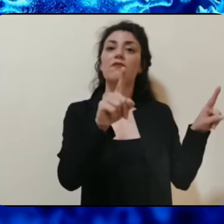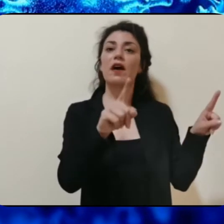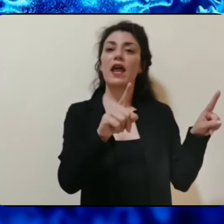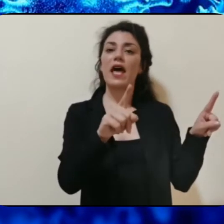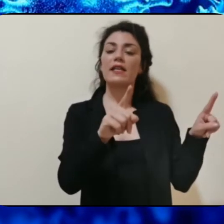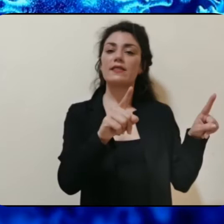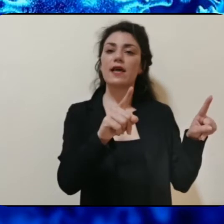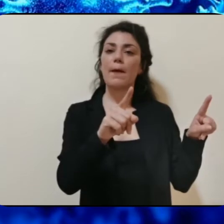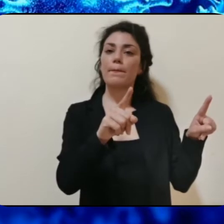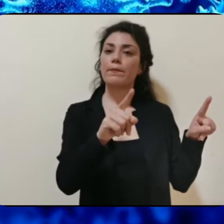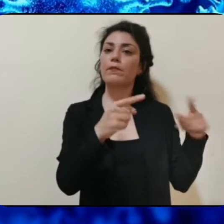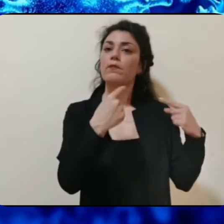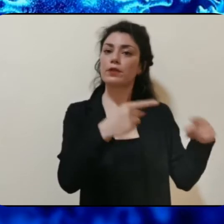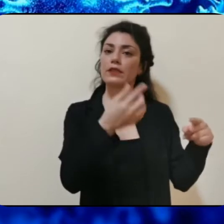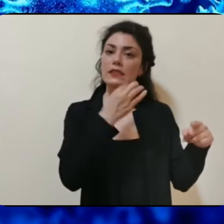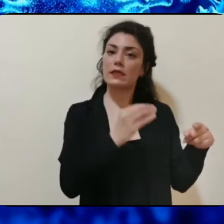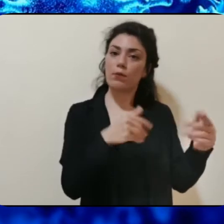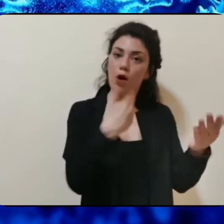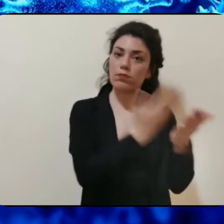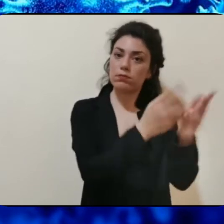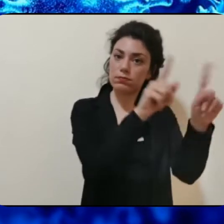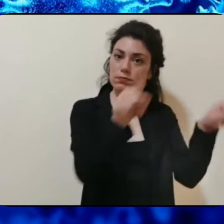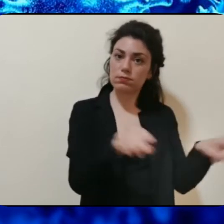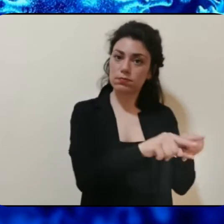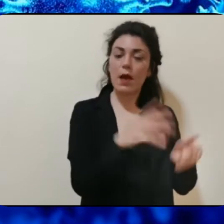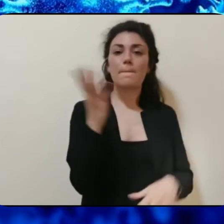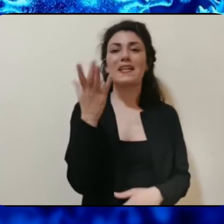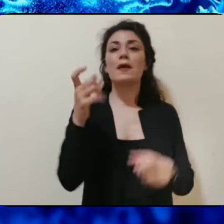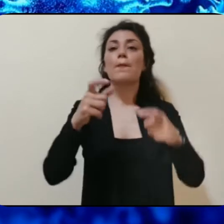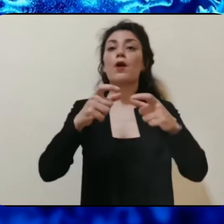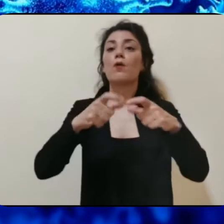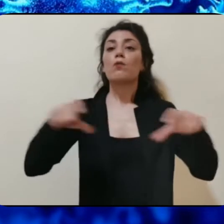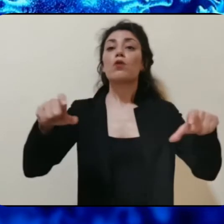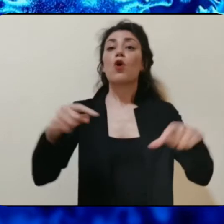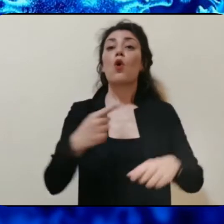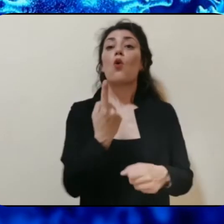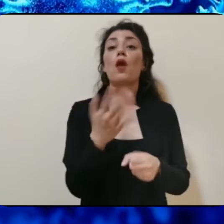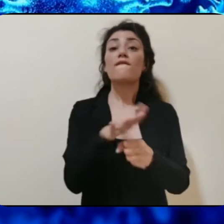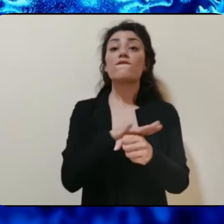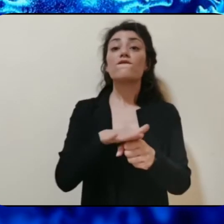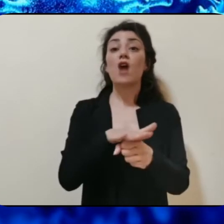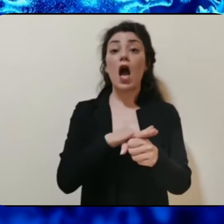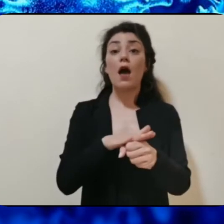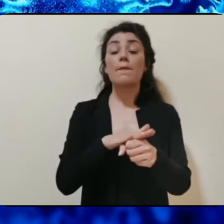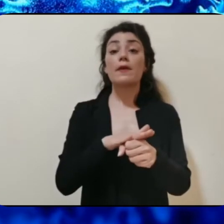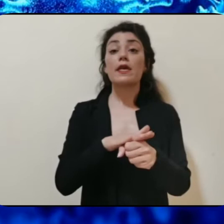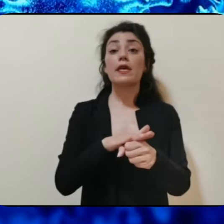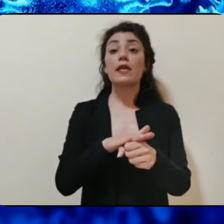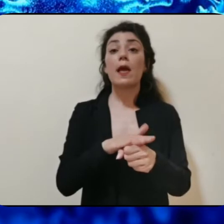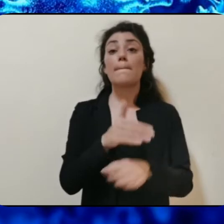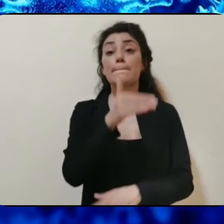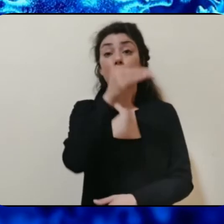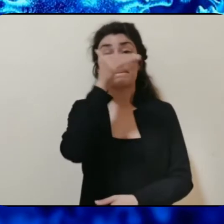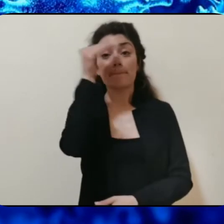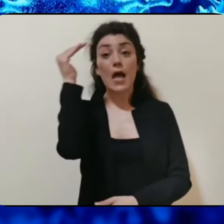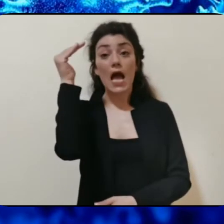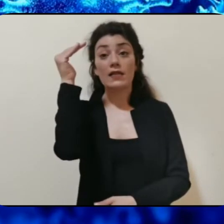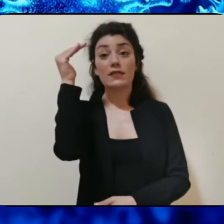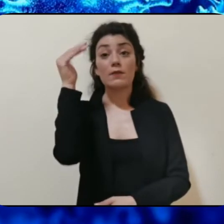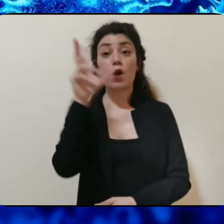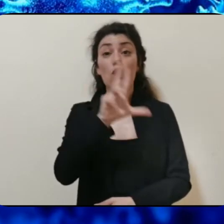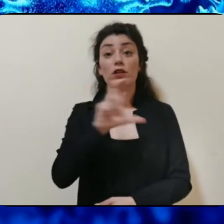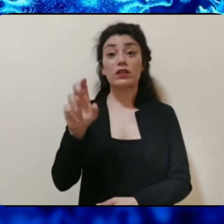di precedenti già assegnatari della CARD. I buoni spesa voucher per singolo nucleo familiare hanno un valore